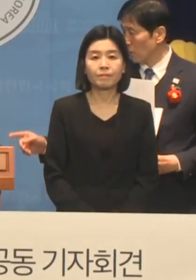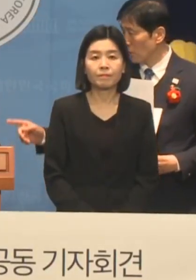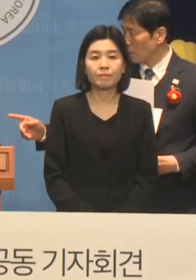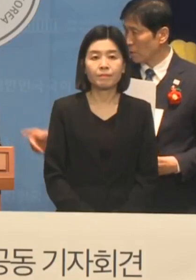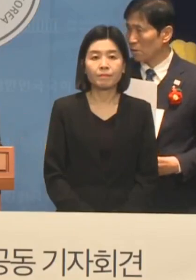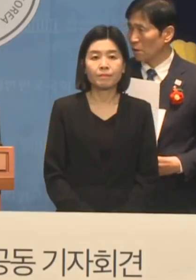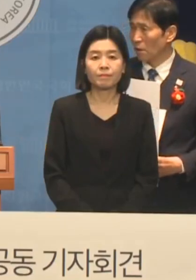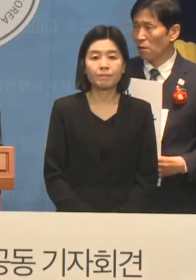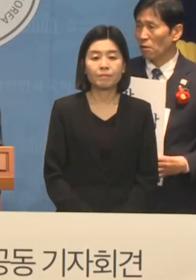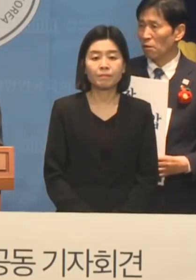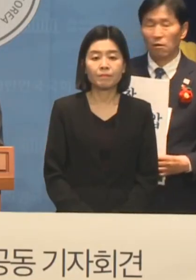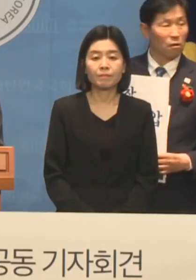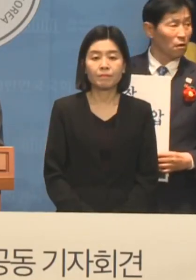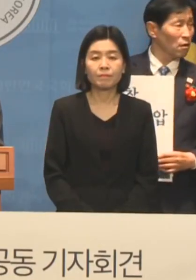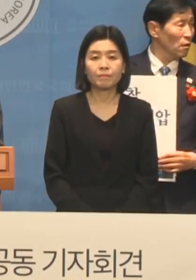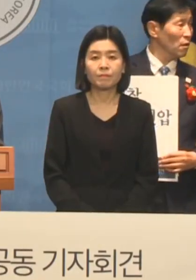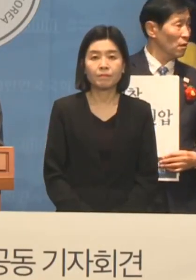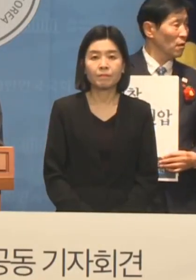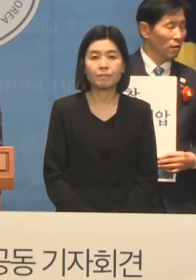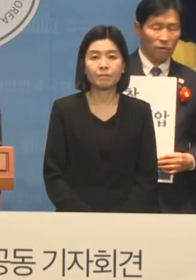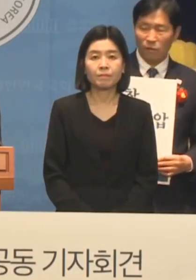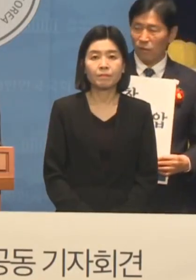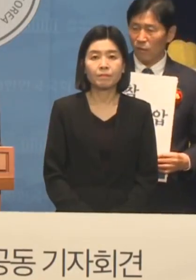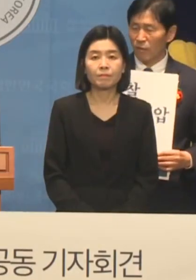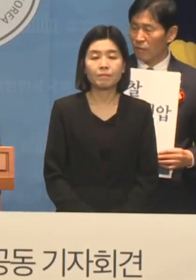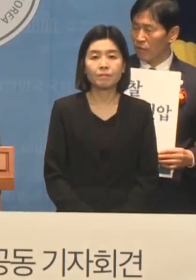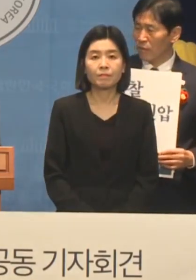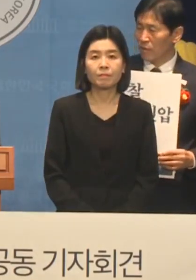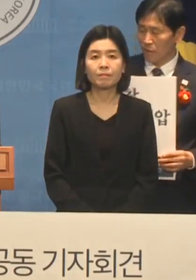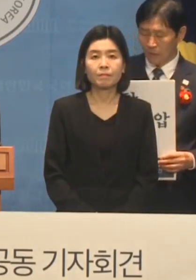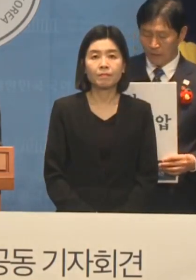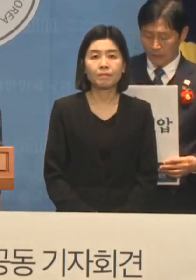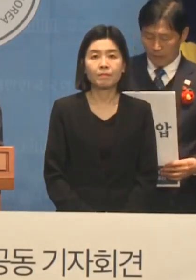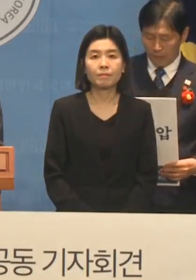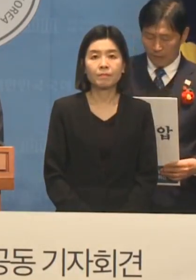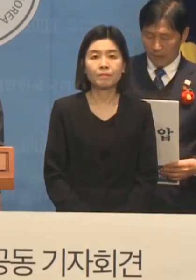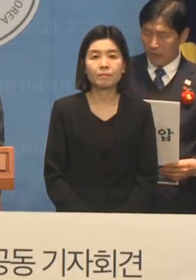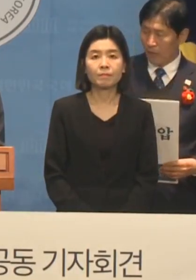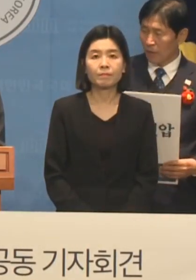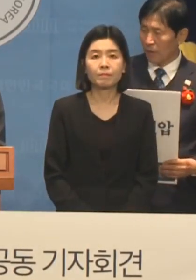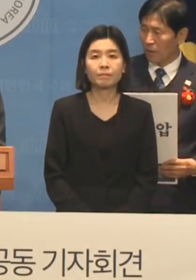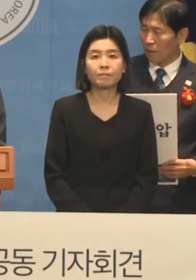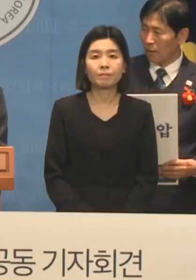박수님. 예. 사진은 제가 담당을 해가지고. 예.